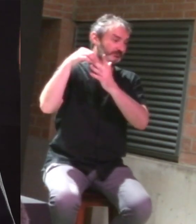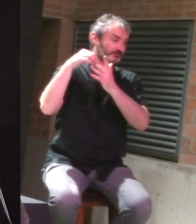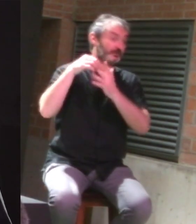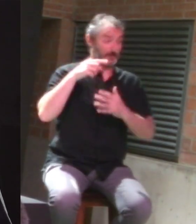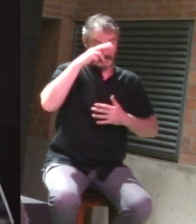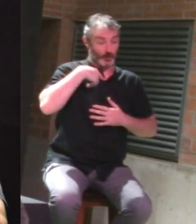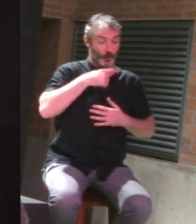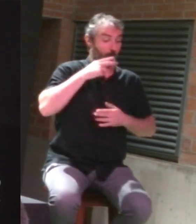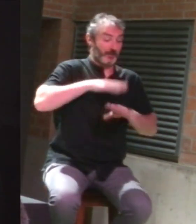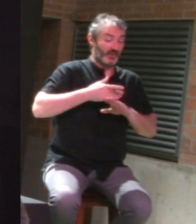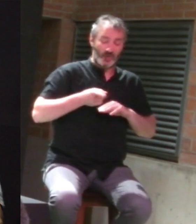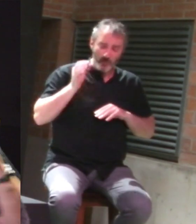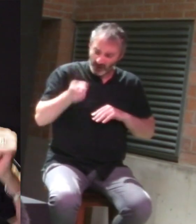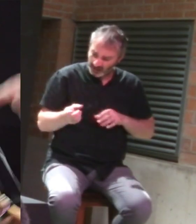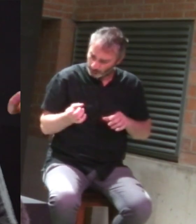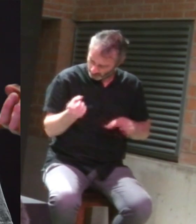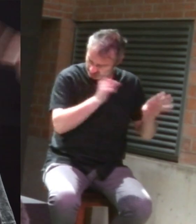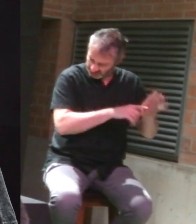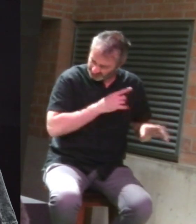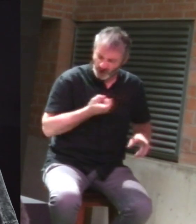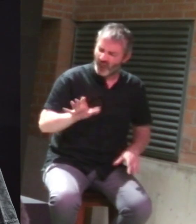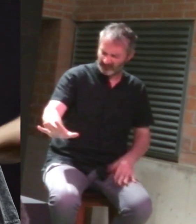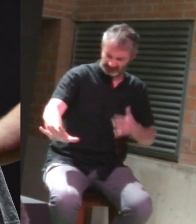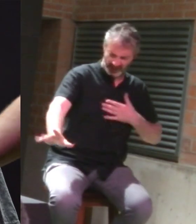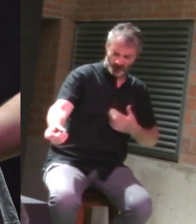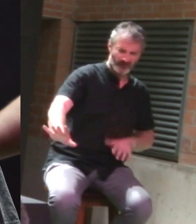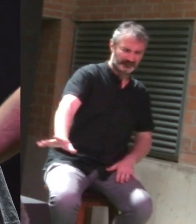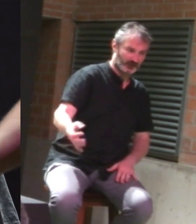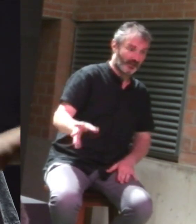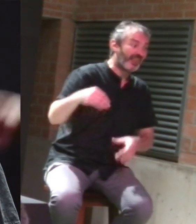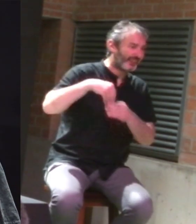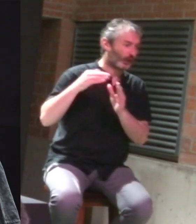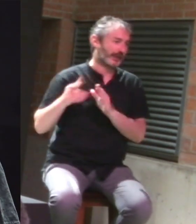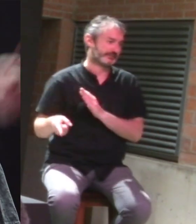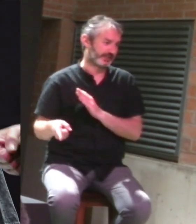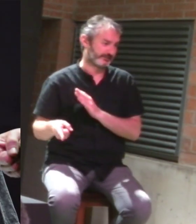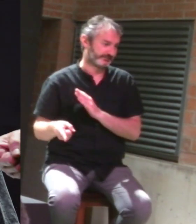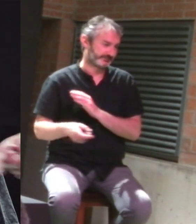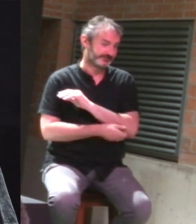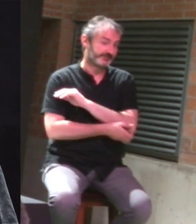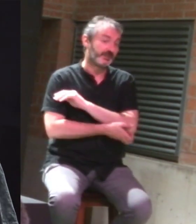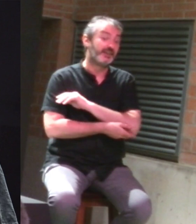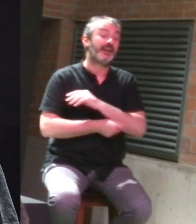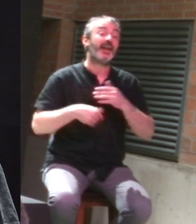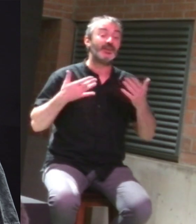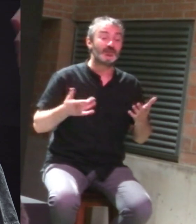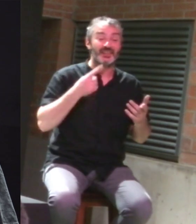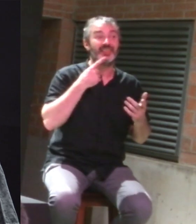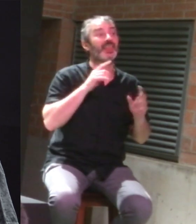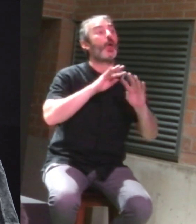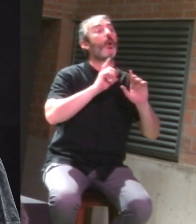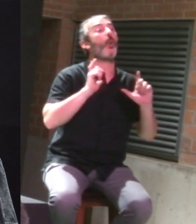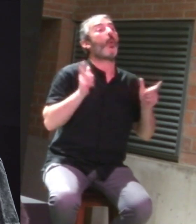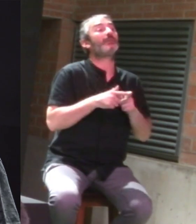para las mujeres. No hacía falta que las mujeres se afiliaran y demás. La composición mixta de las juntas nunca se